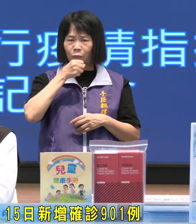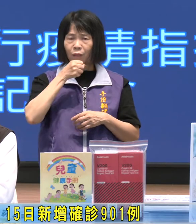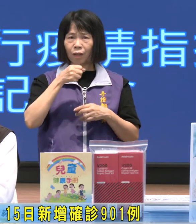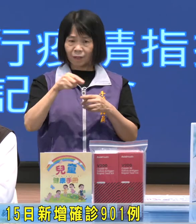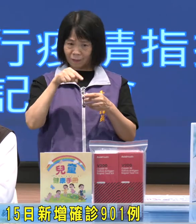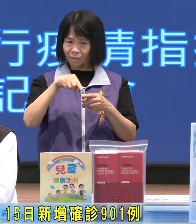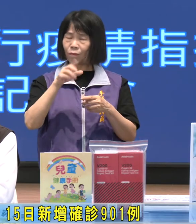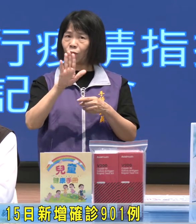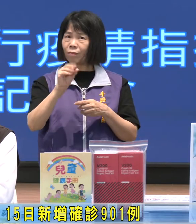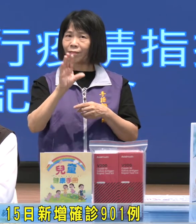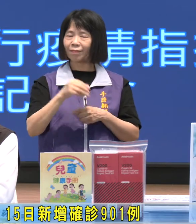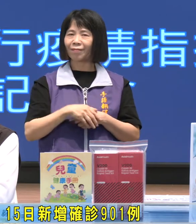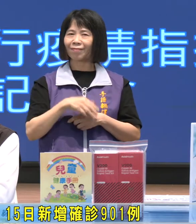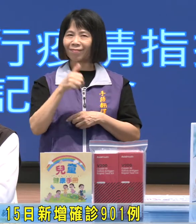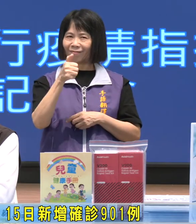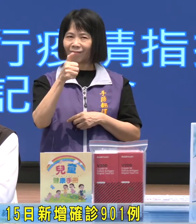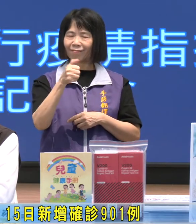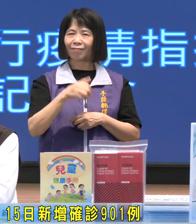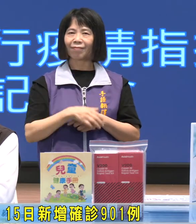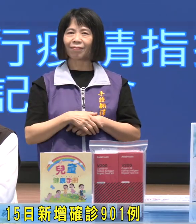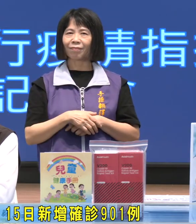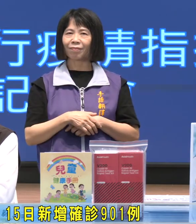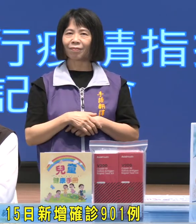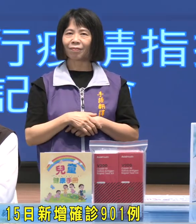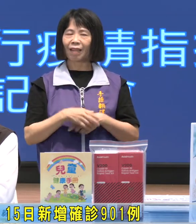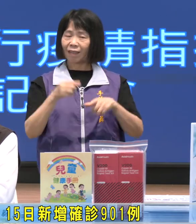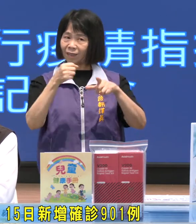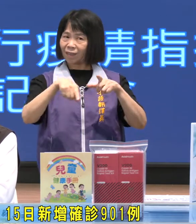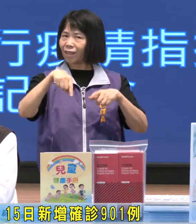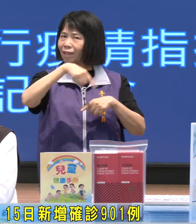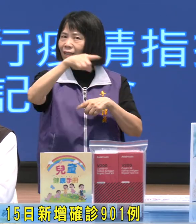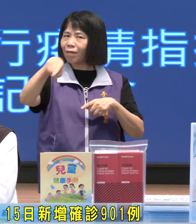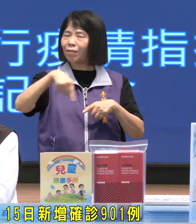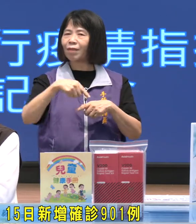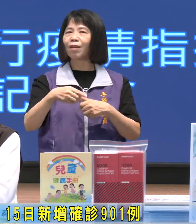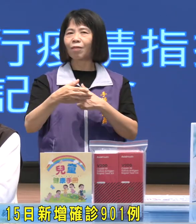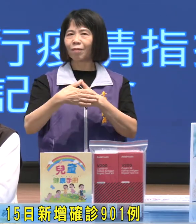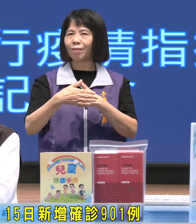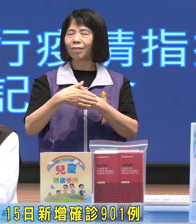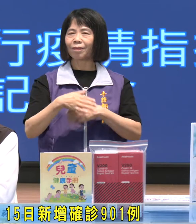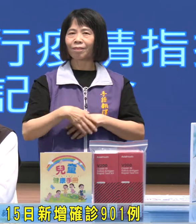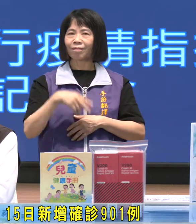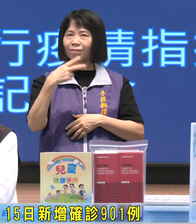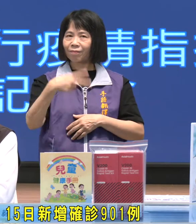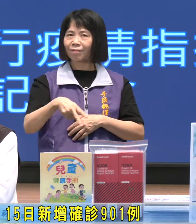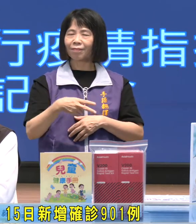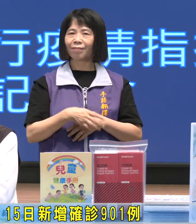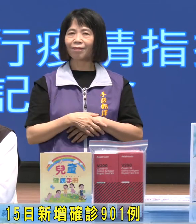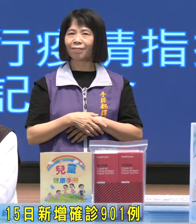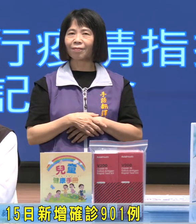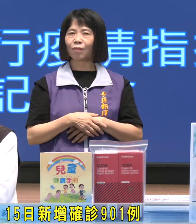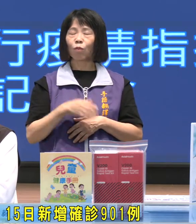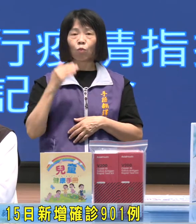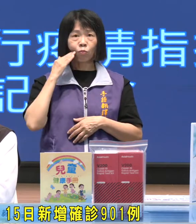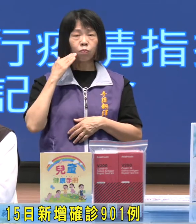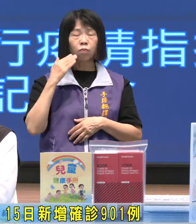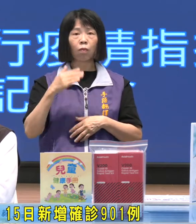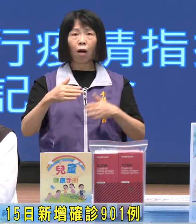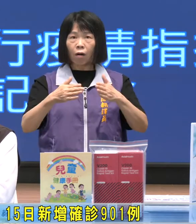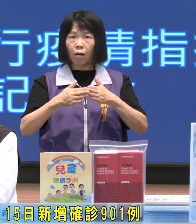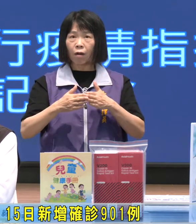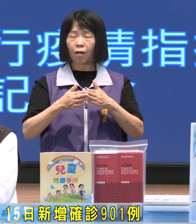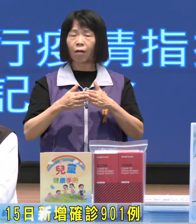的部分，所以我们要谢谢企业的捐赠的部分。那所以也请我们有需要的家